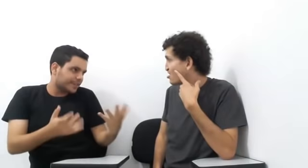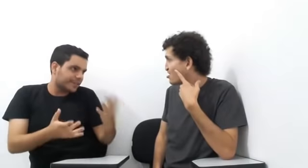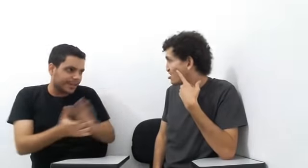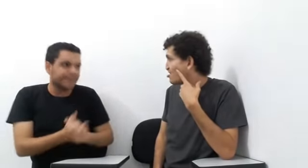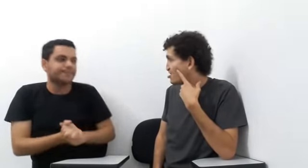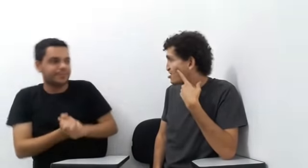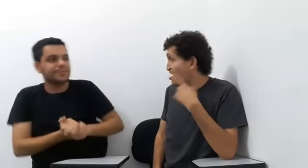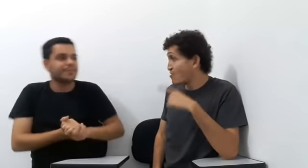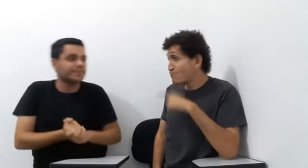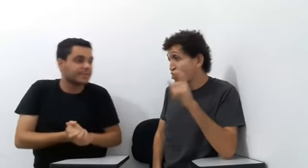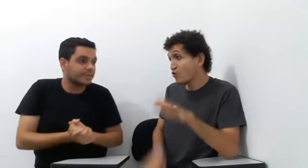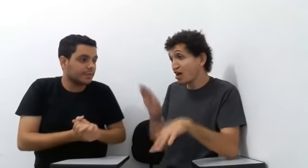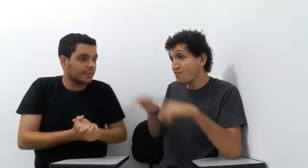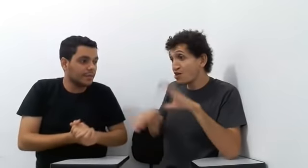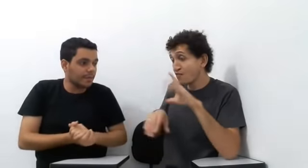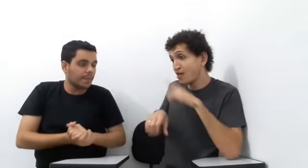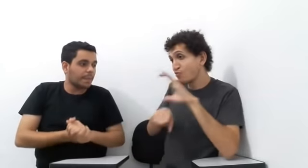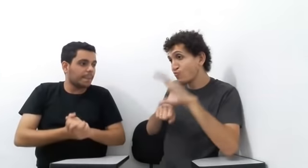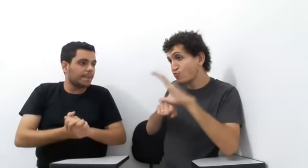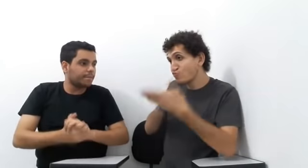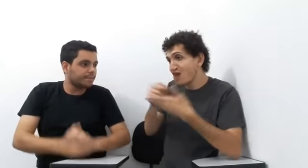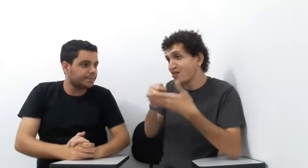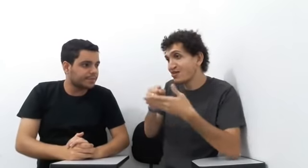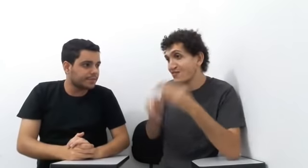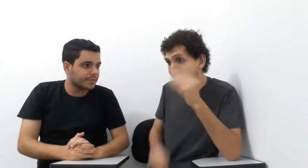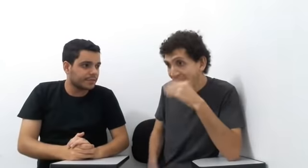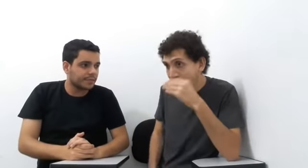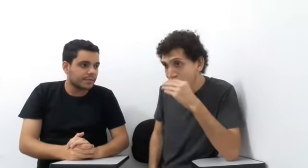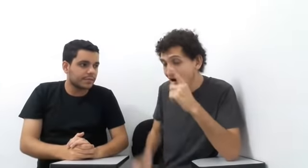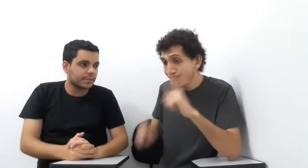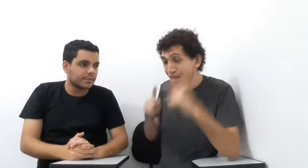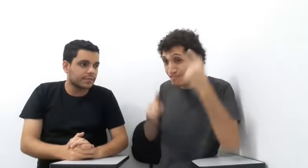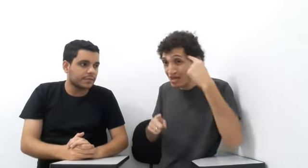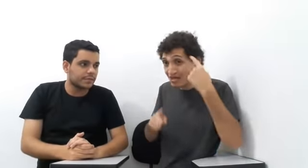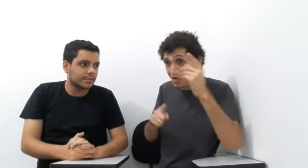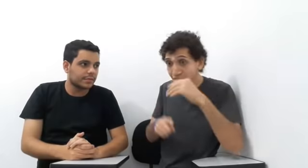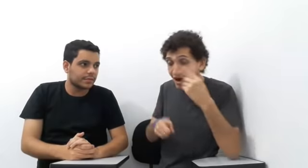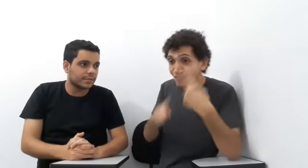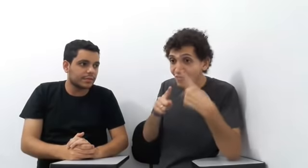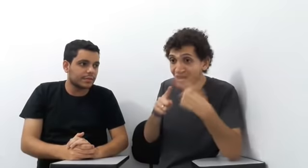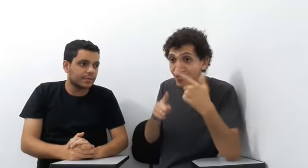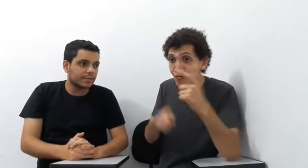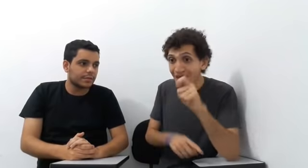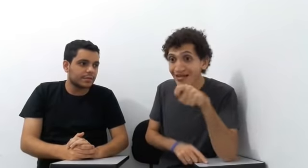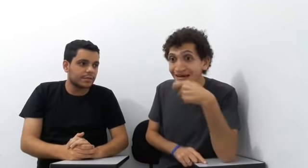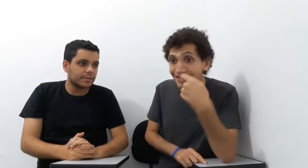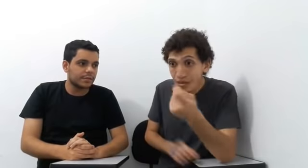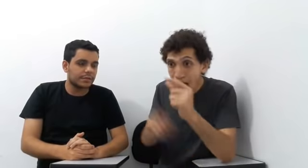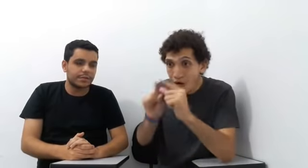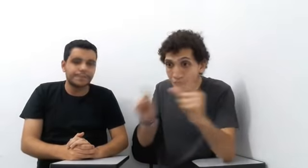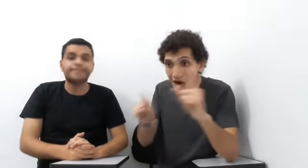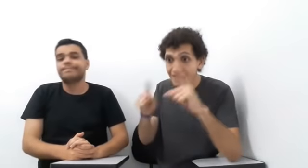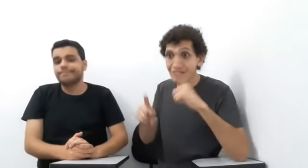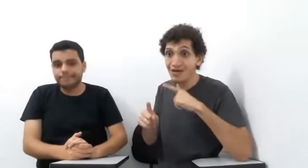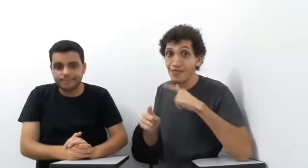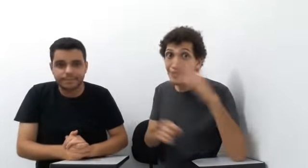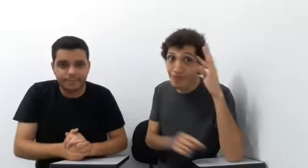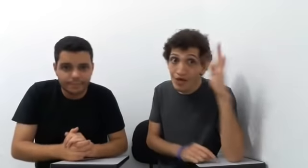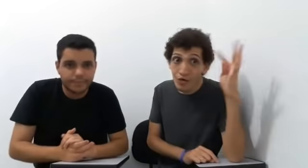ter. Às vezes tem o curso básico fraco, mas esse é fraco porque não tem sinal para ir, mas tem teoria.